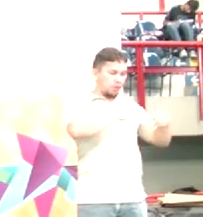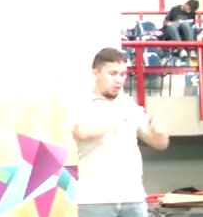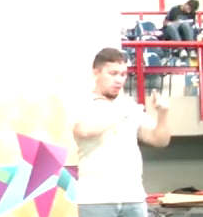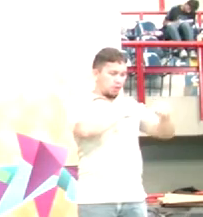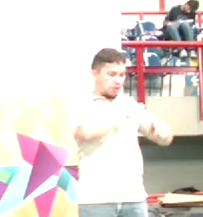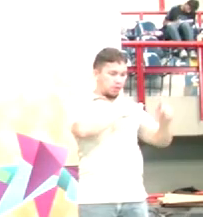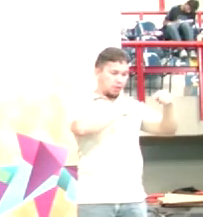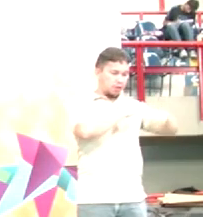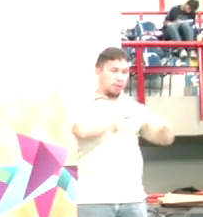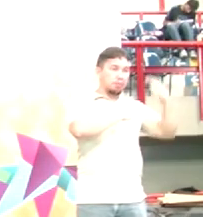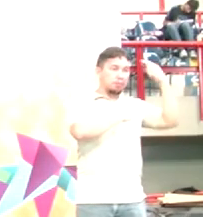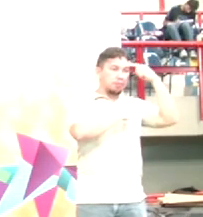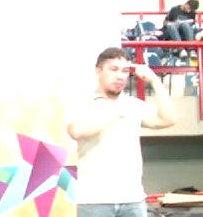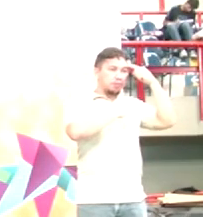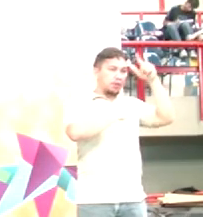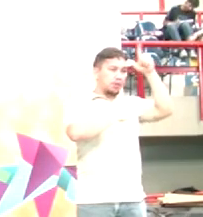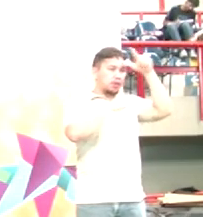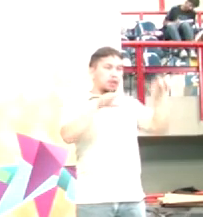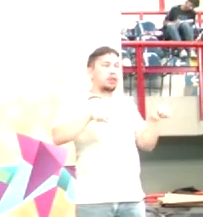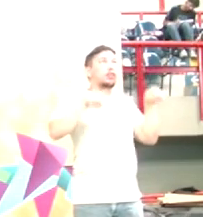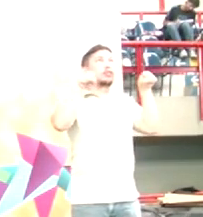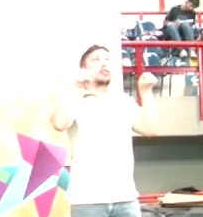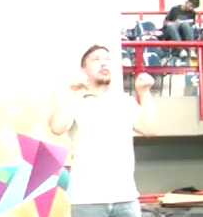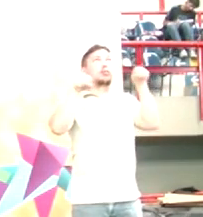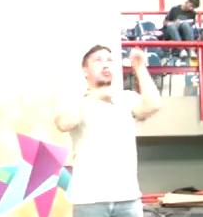com submarinos alemães.